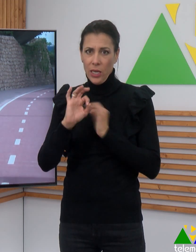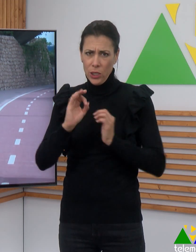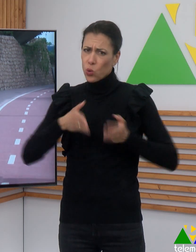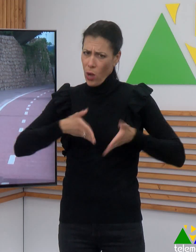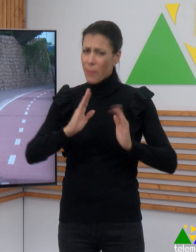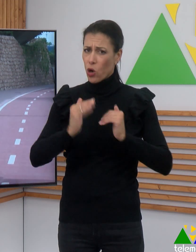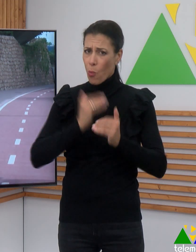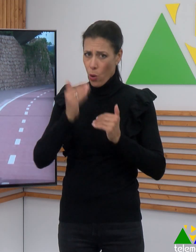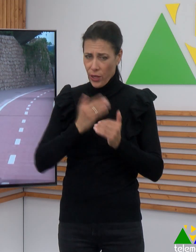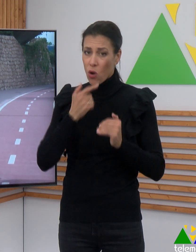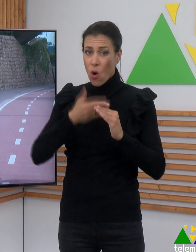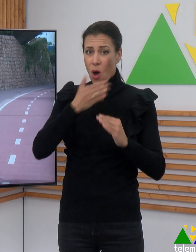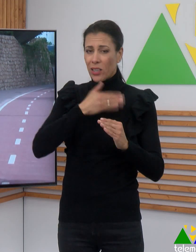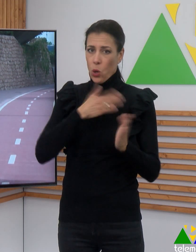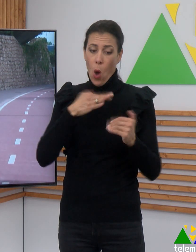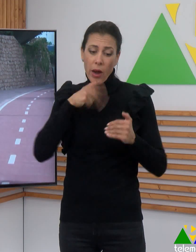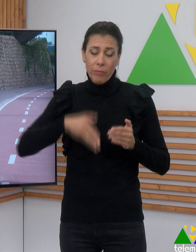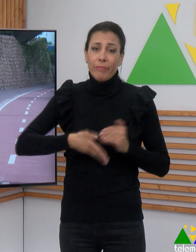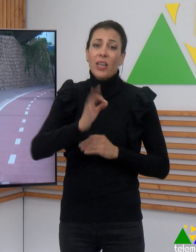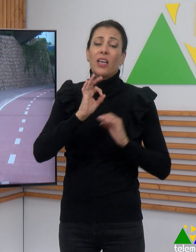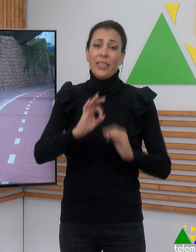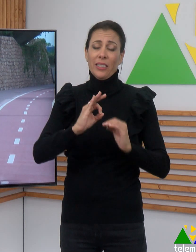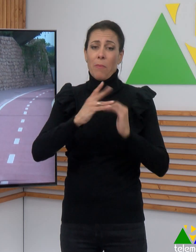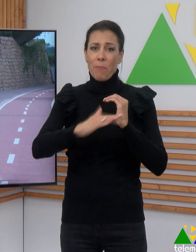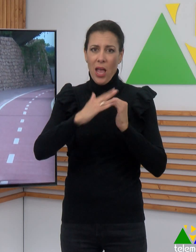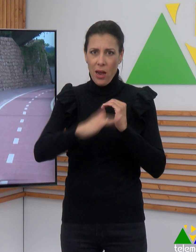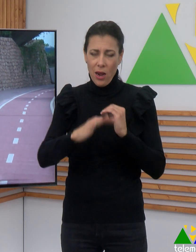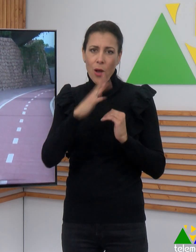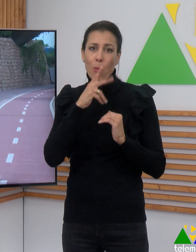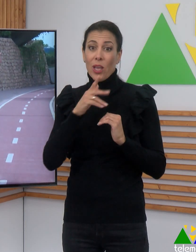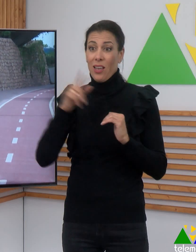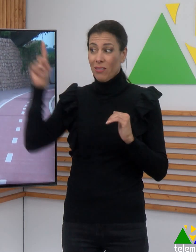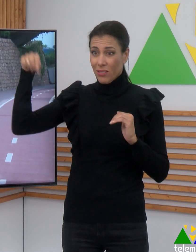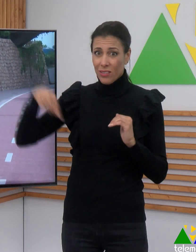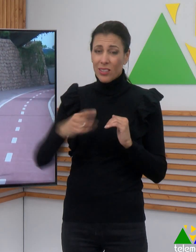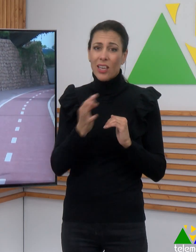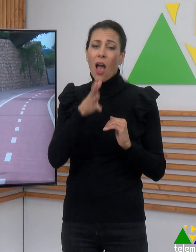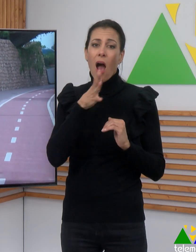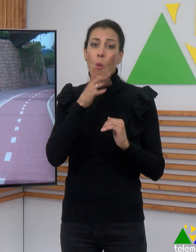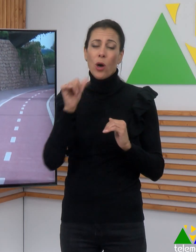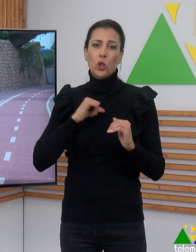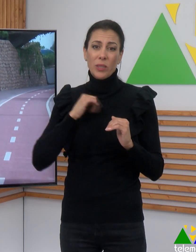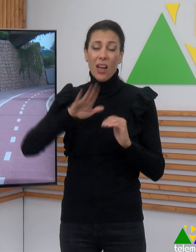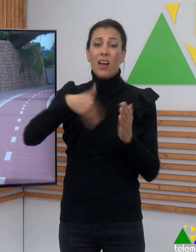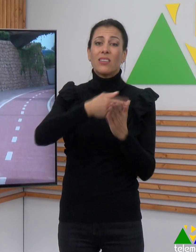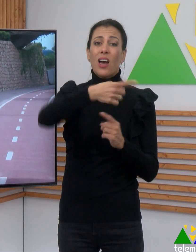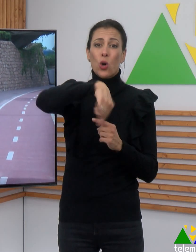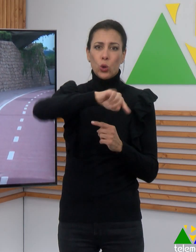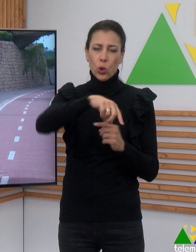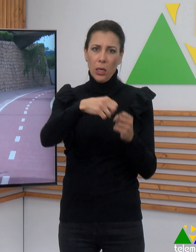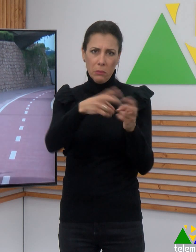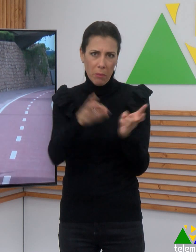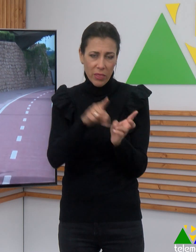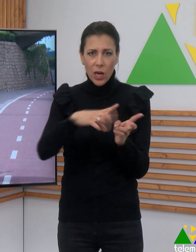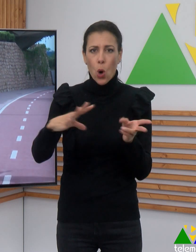moderno, porque el camino del mar tradicional venía por agua del hospital hasta la rotonda de la piscina y ya